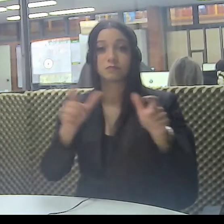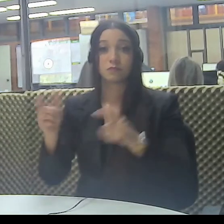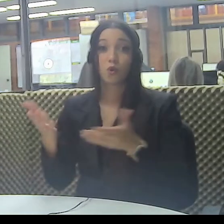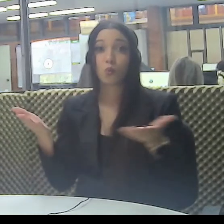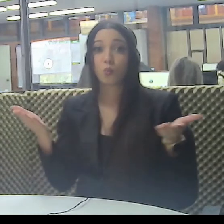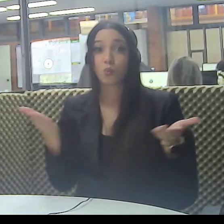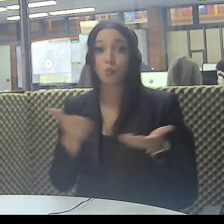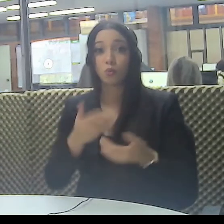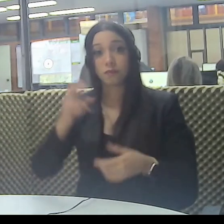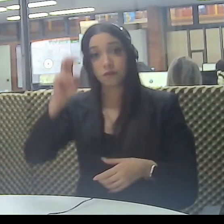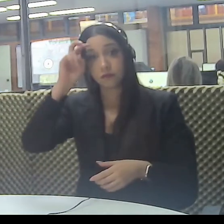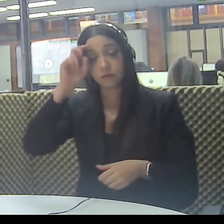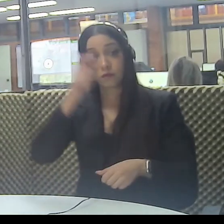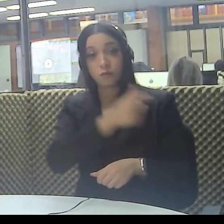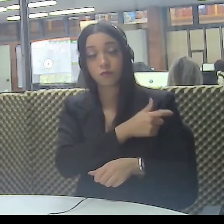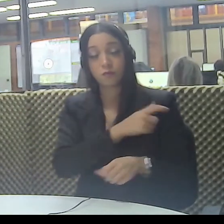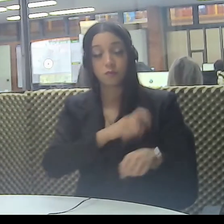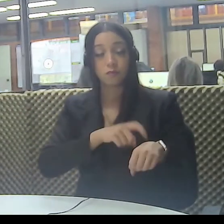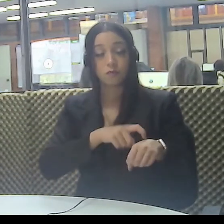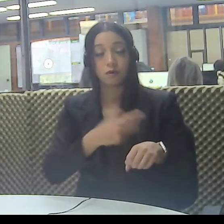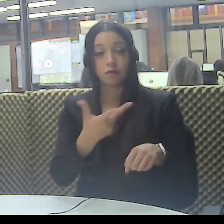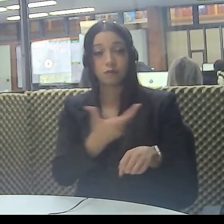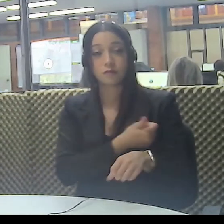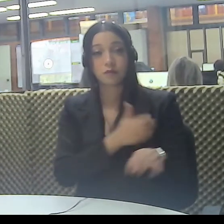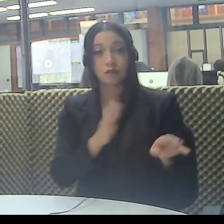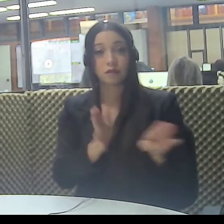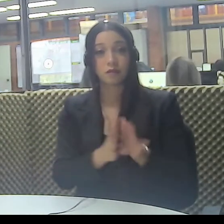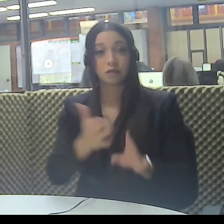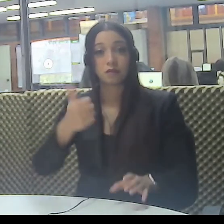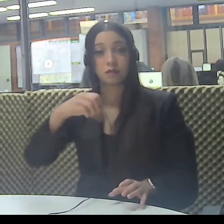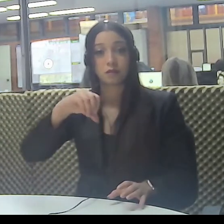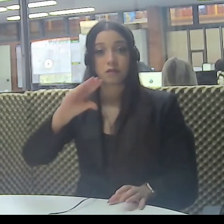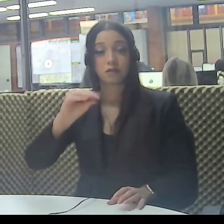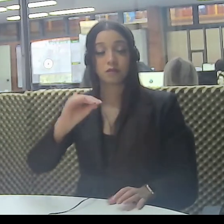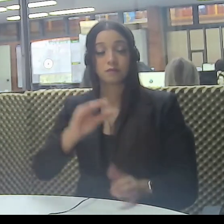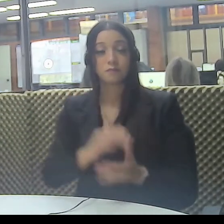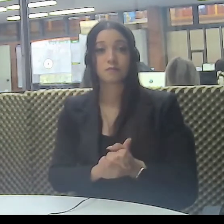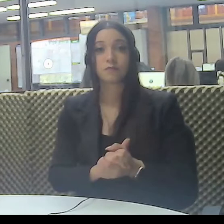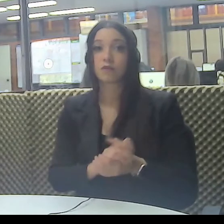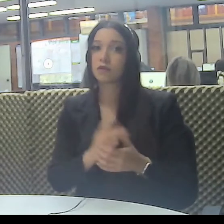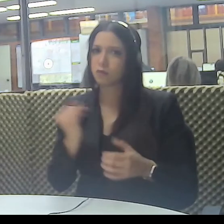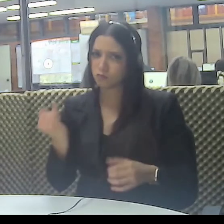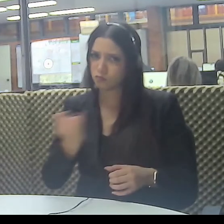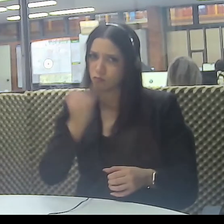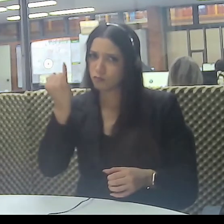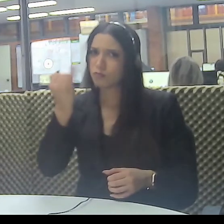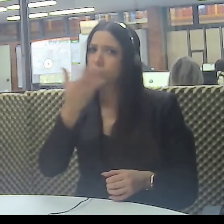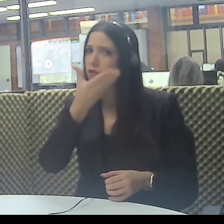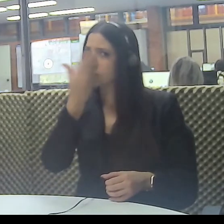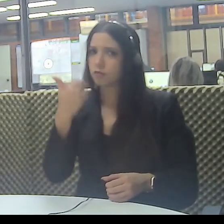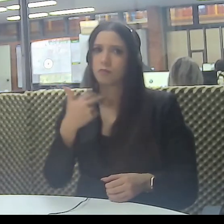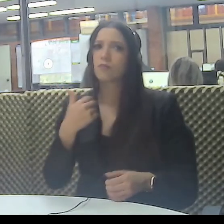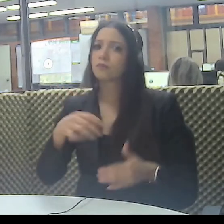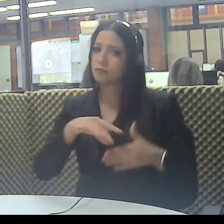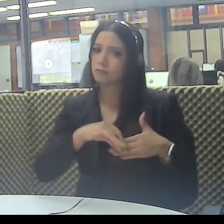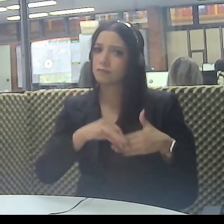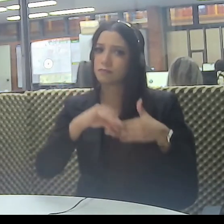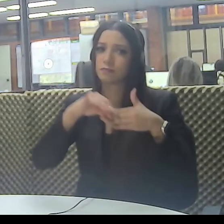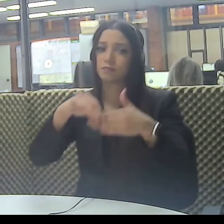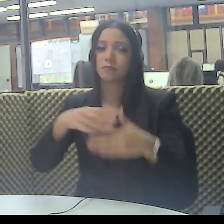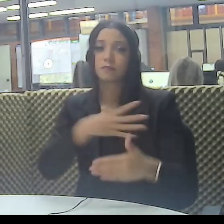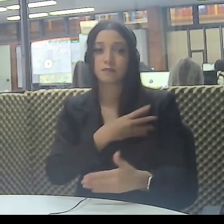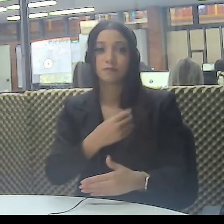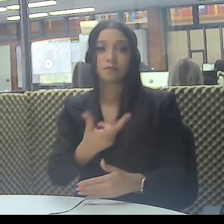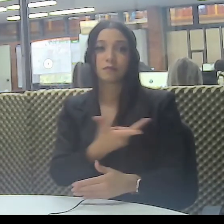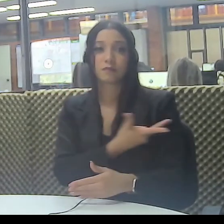hoje, quinta-feira, o horário está estendido até às 7 da noite. Não deixe de vacinar. Devem vacinar